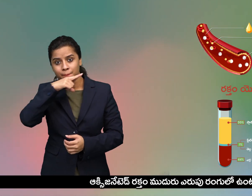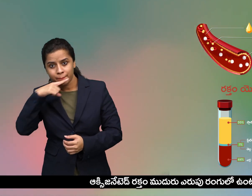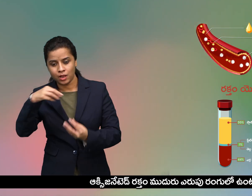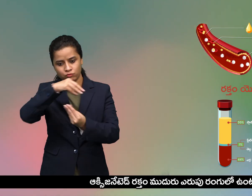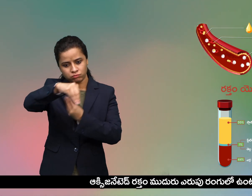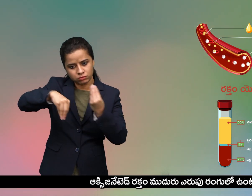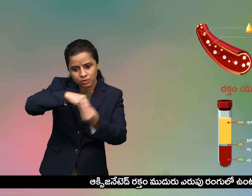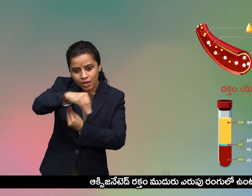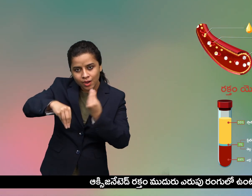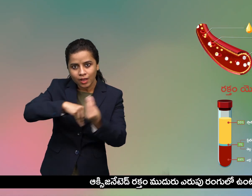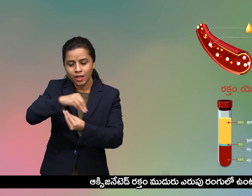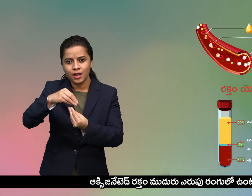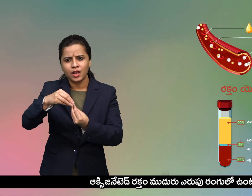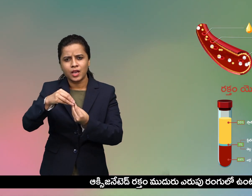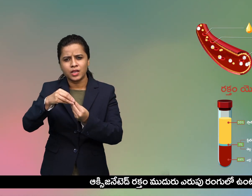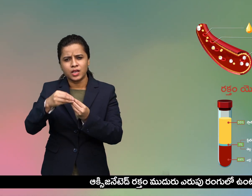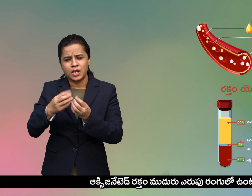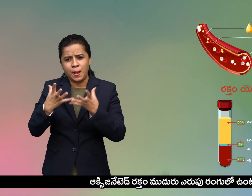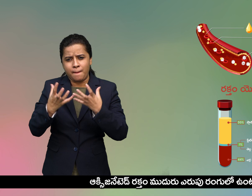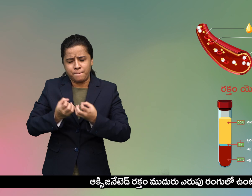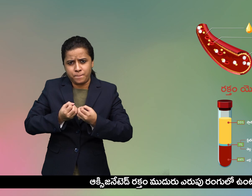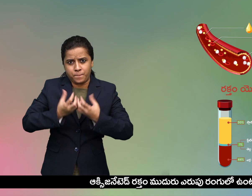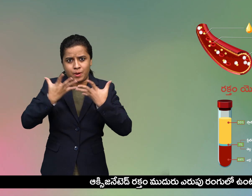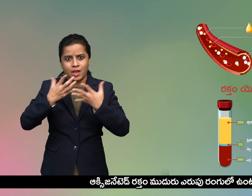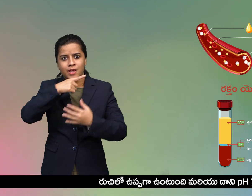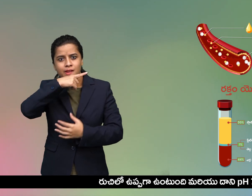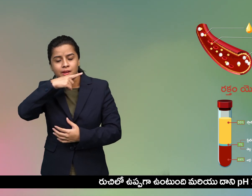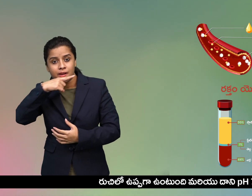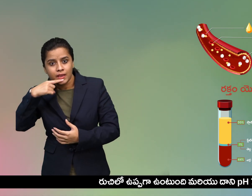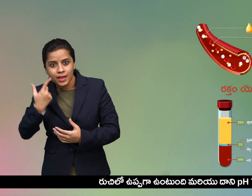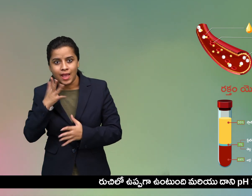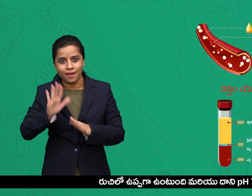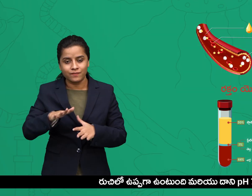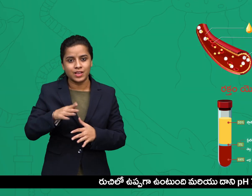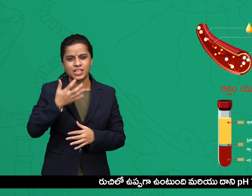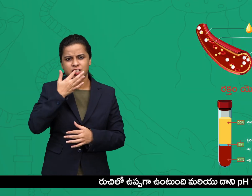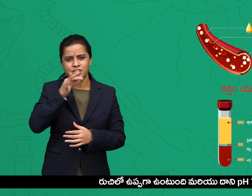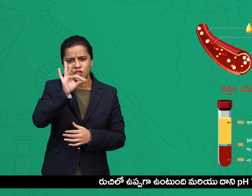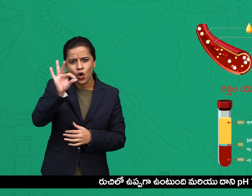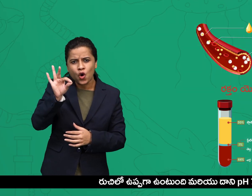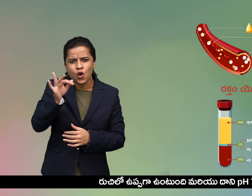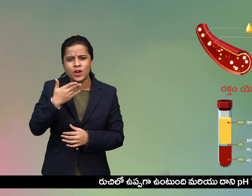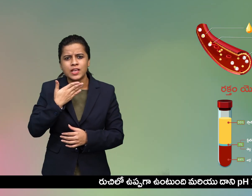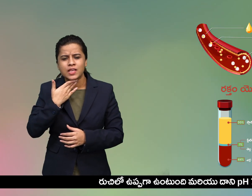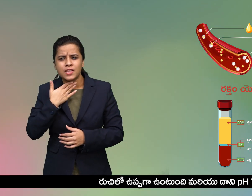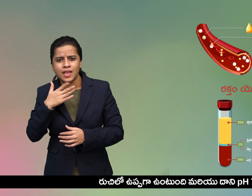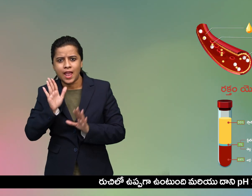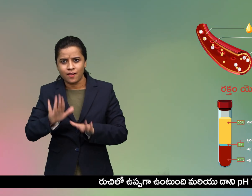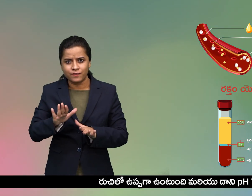ఆక్సిజనేటెడ్ రక్తం ముదురు ఎరుపు రంగులో ఉంటుంది. రుచిలో ఉప్పగా ఉంటుంది మరియు